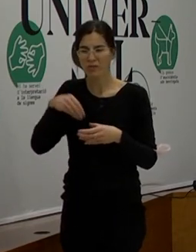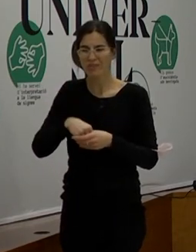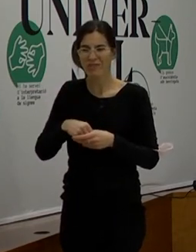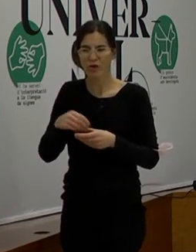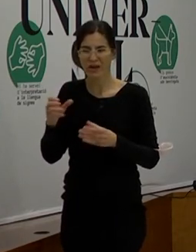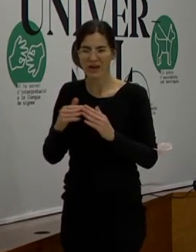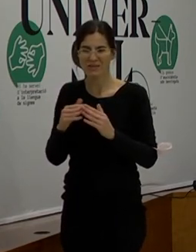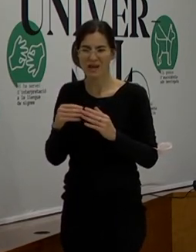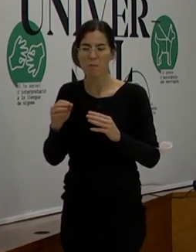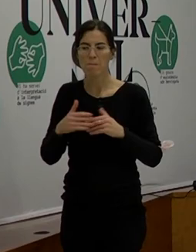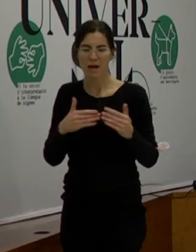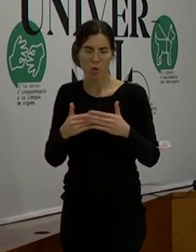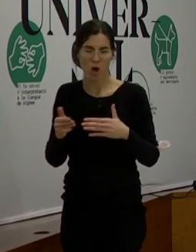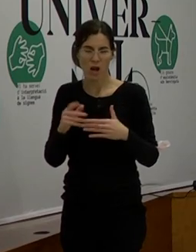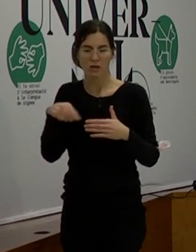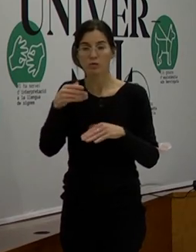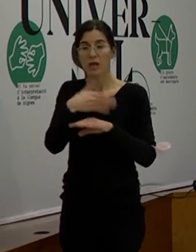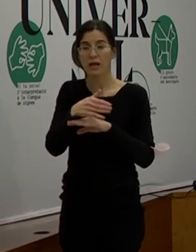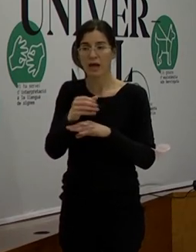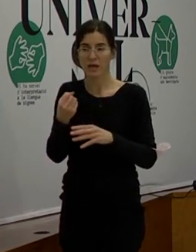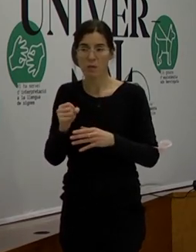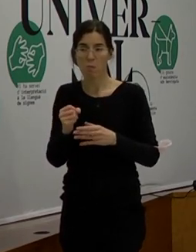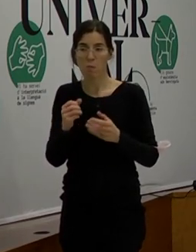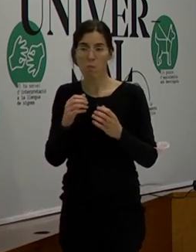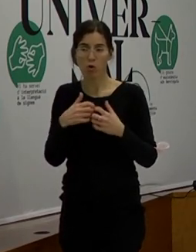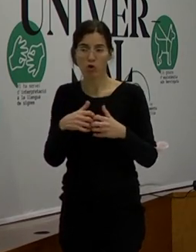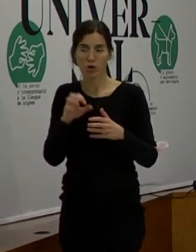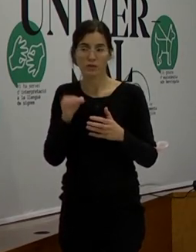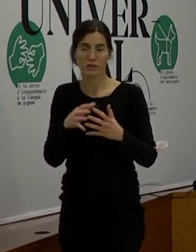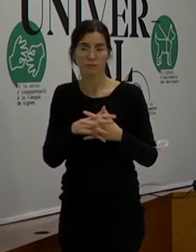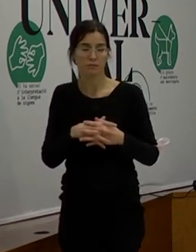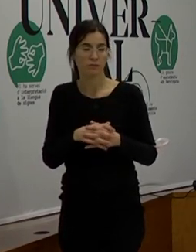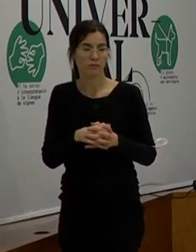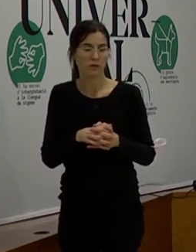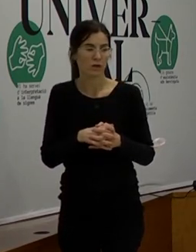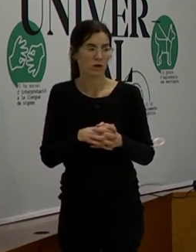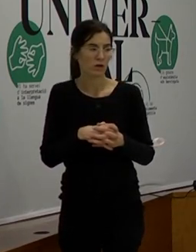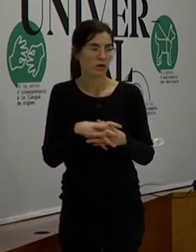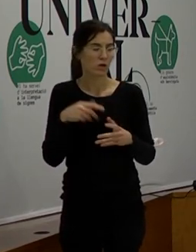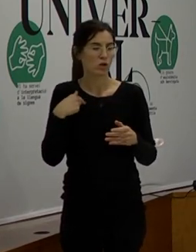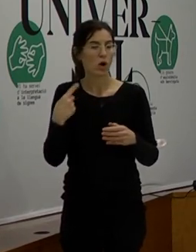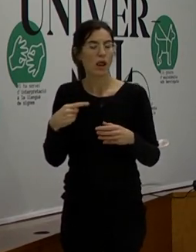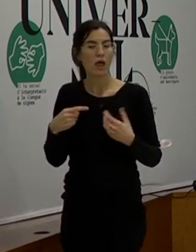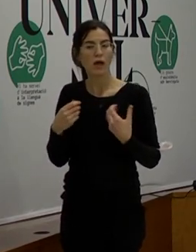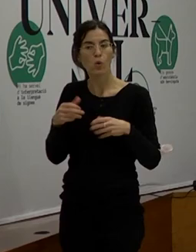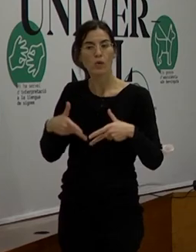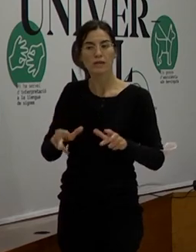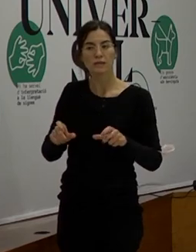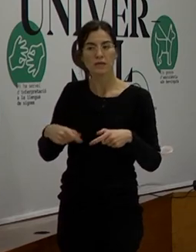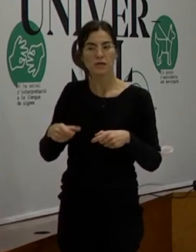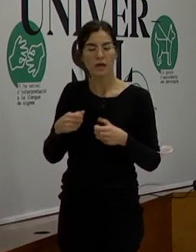en manual. I quan surten van en cadira de motor. ¿Vale? Jo tinc una cadira de motor que puja